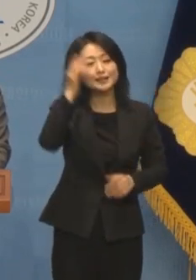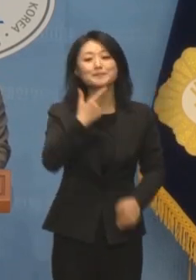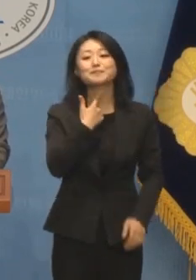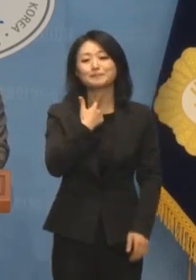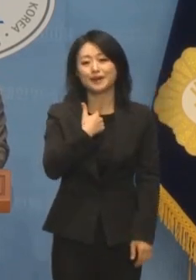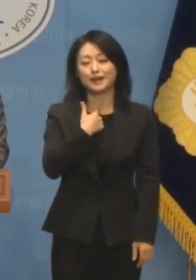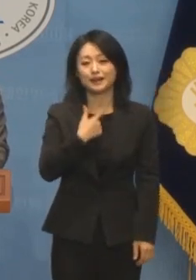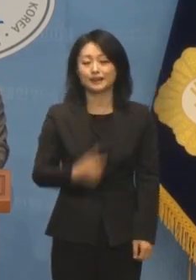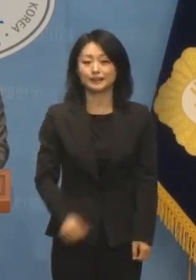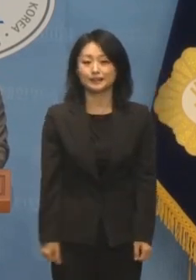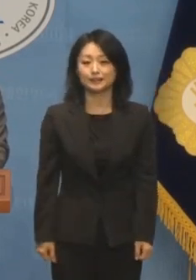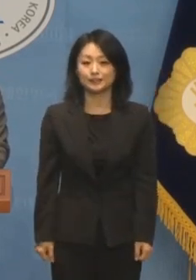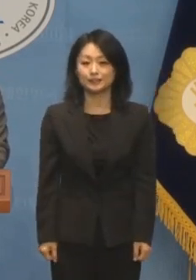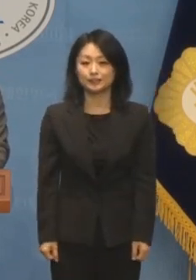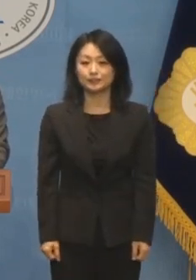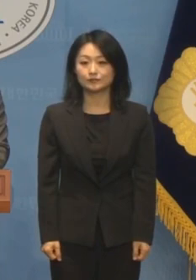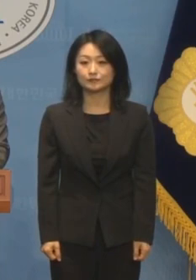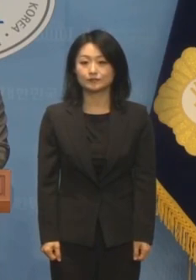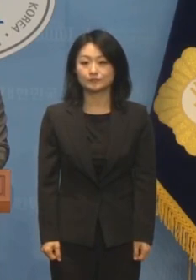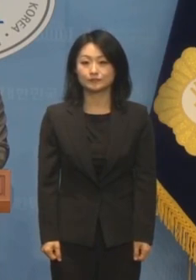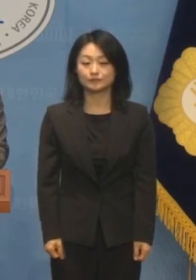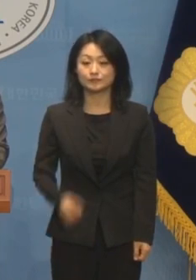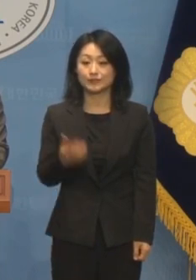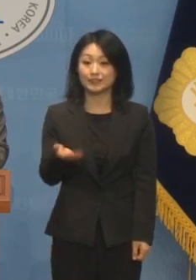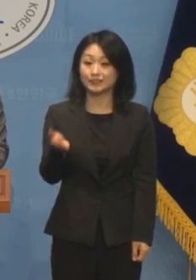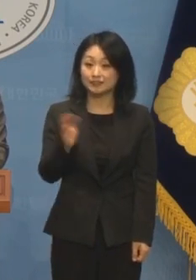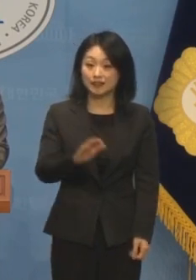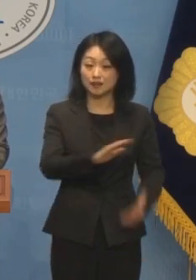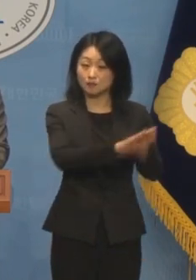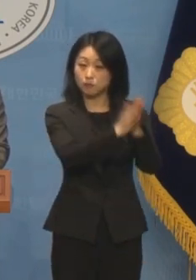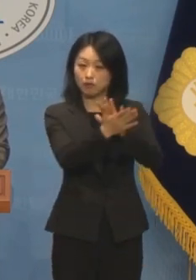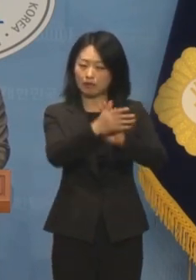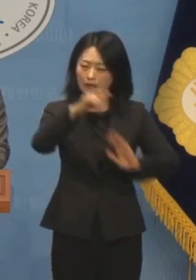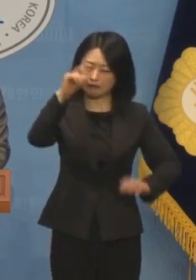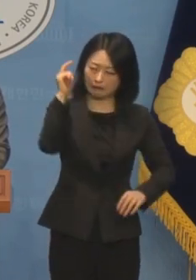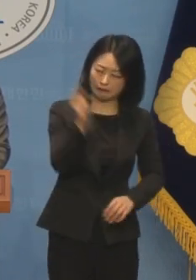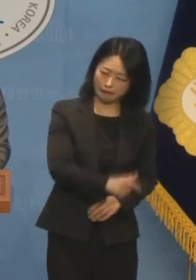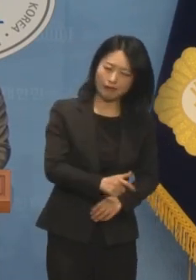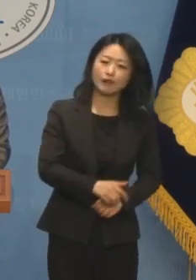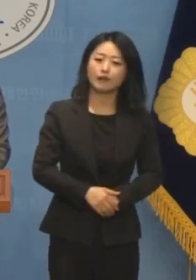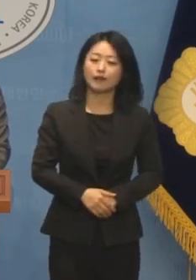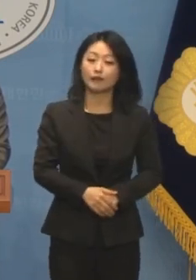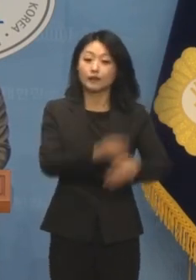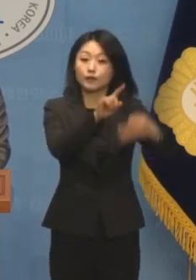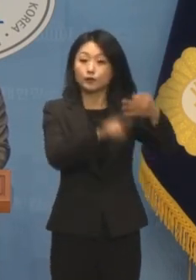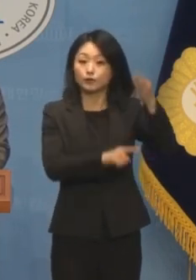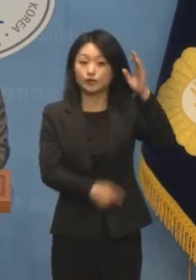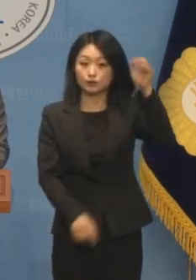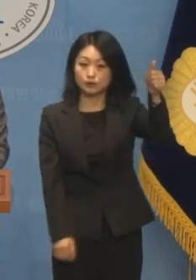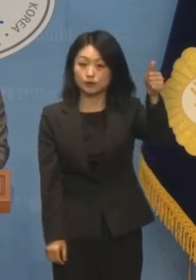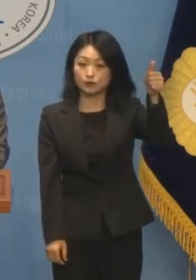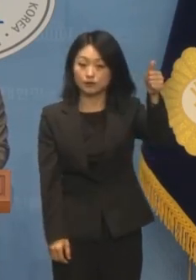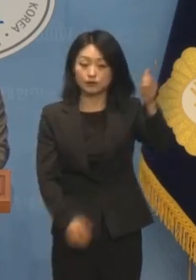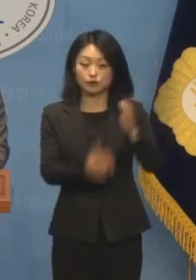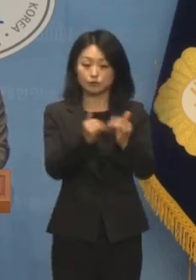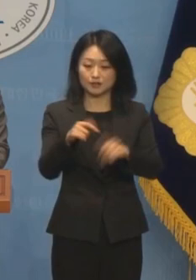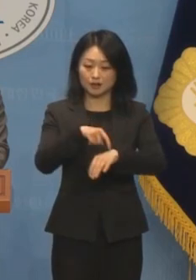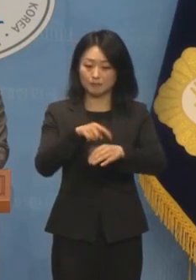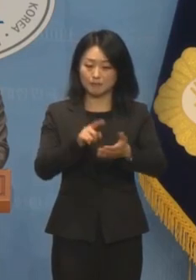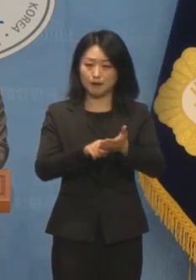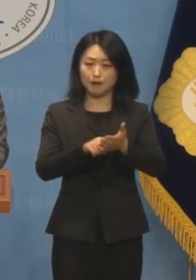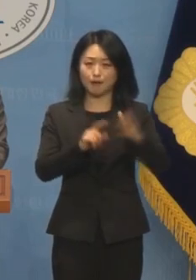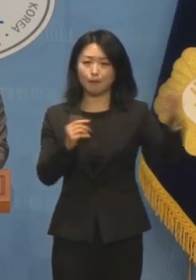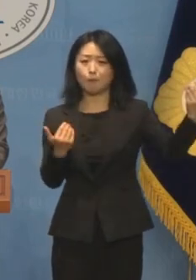일말의 기대도 있었습니다. 그러나 바뀐 건 없었습니다. 윤석열 대통령은 민심과